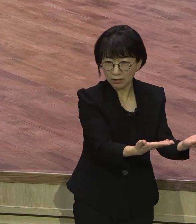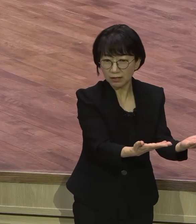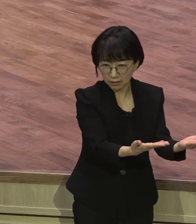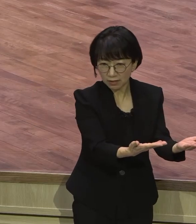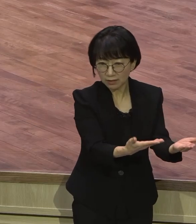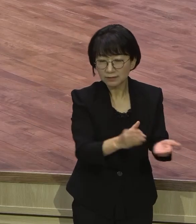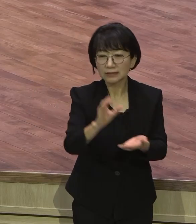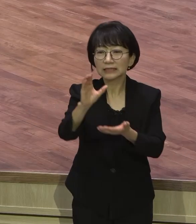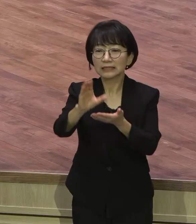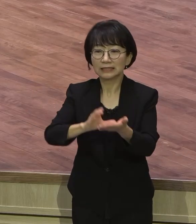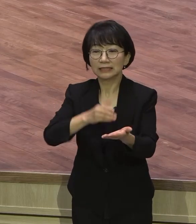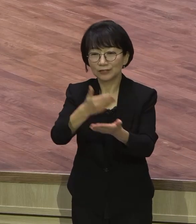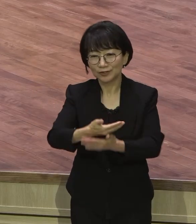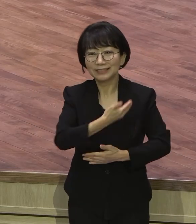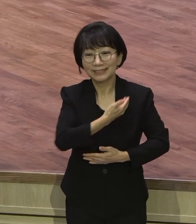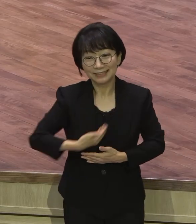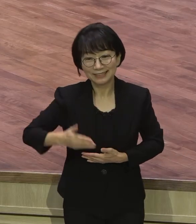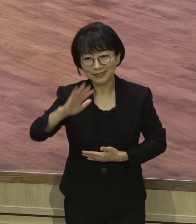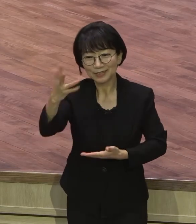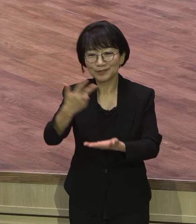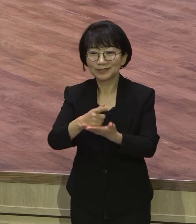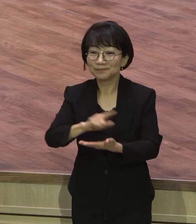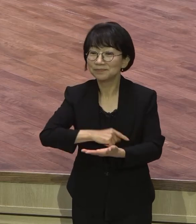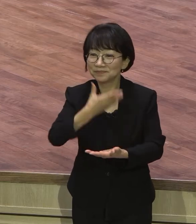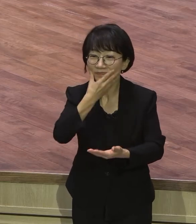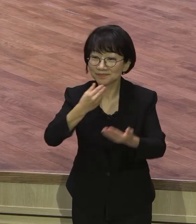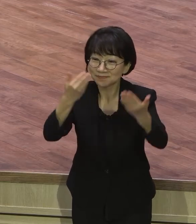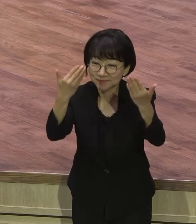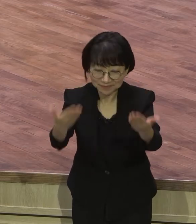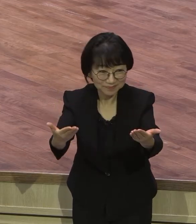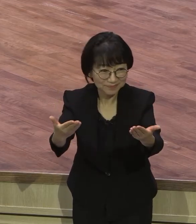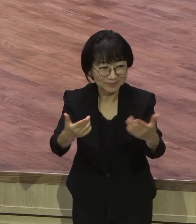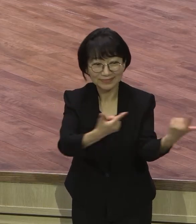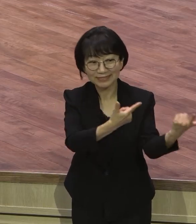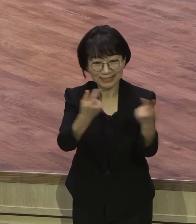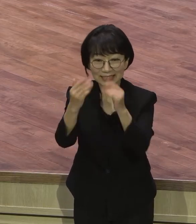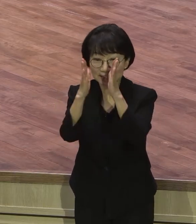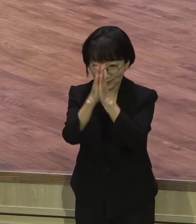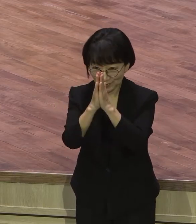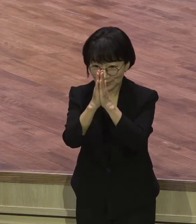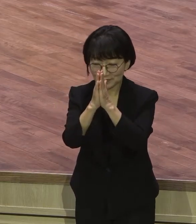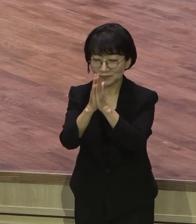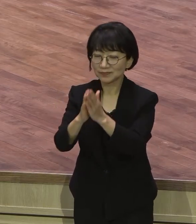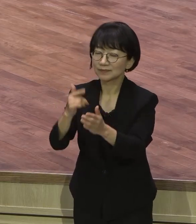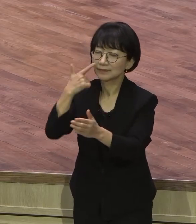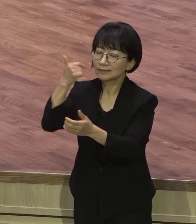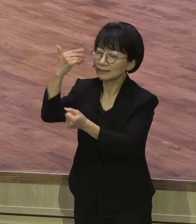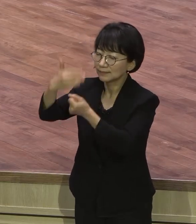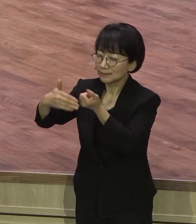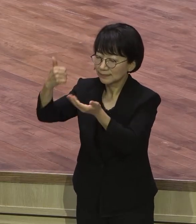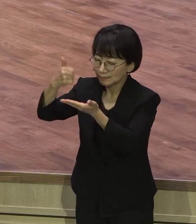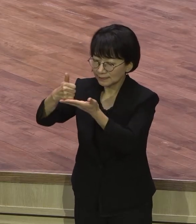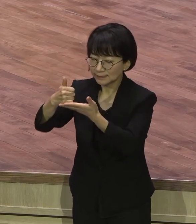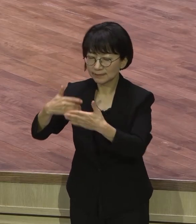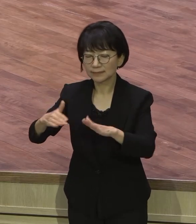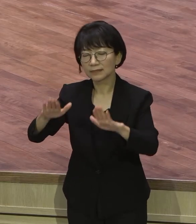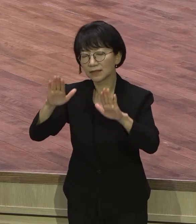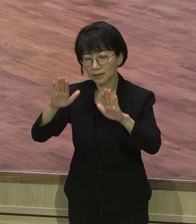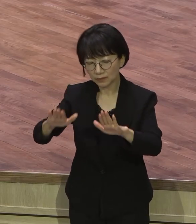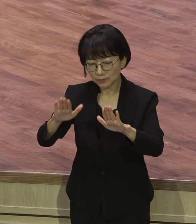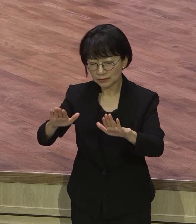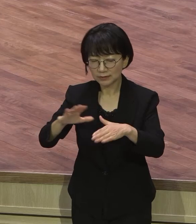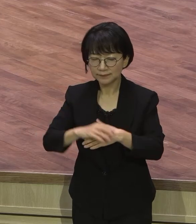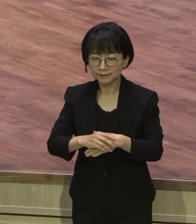그런 그리스도의 절대 제자들 다 되시기를 주님으로 축복합니다. 기도합시다. 아버지 하나님, 우리 영계 모든